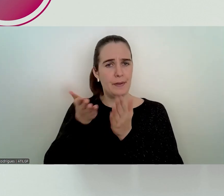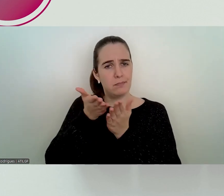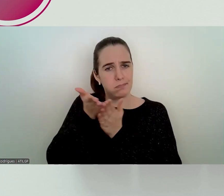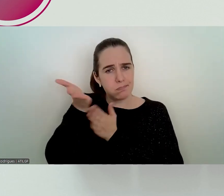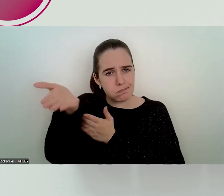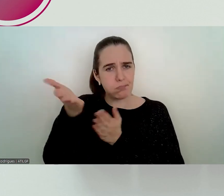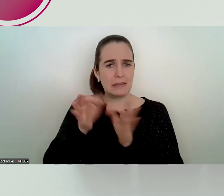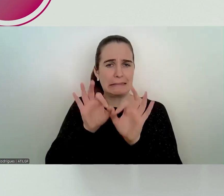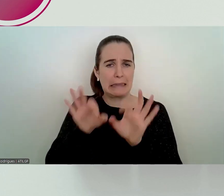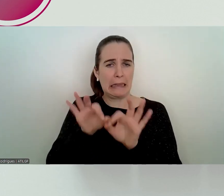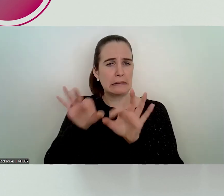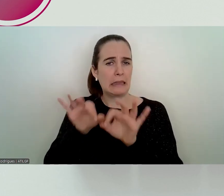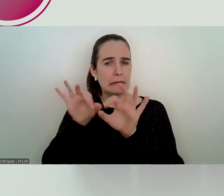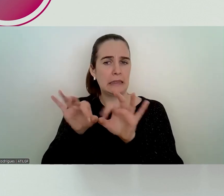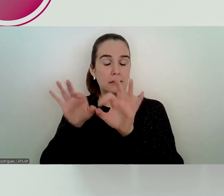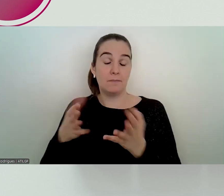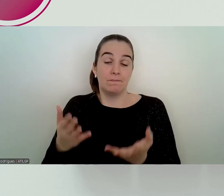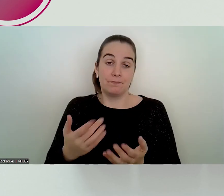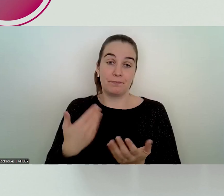napoleónica, que nos leva a ser